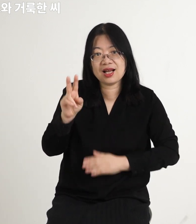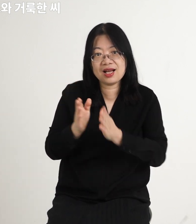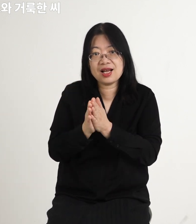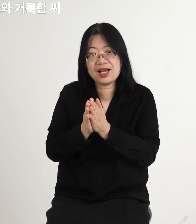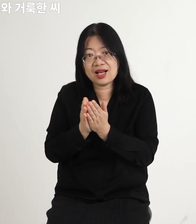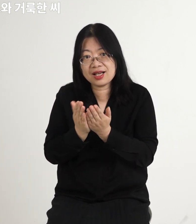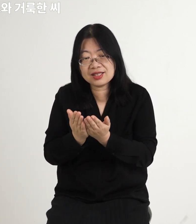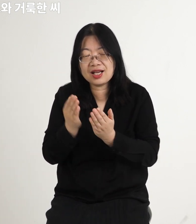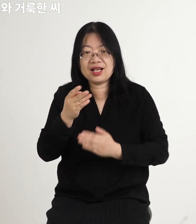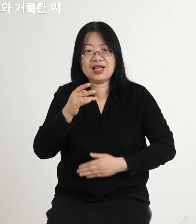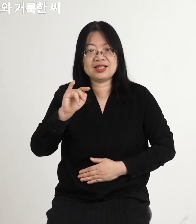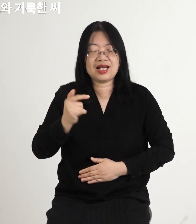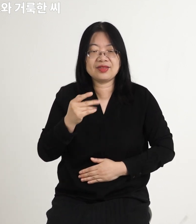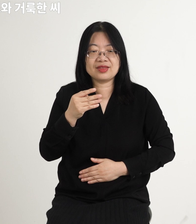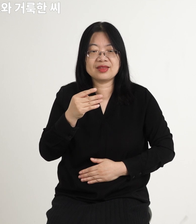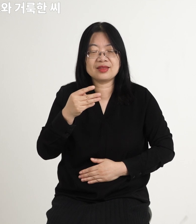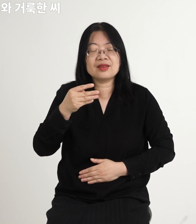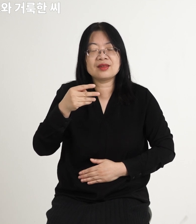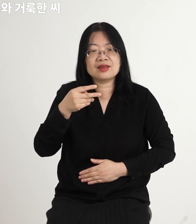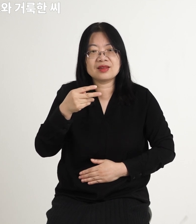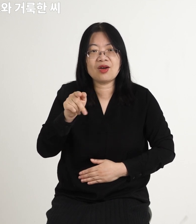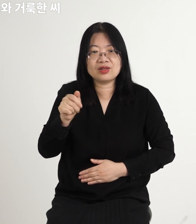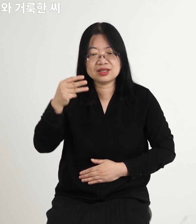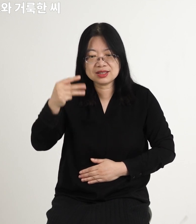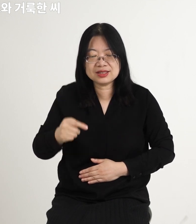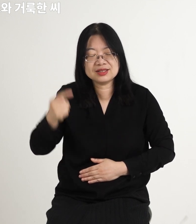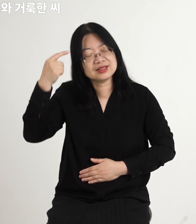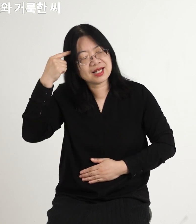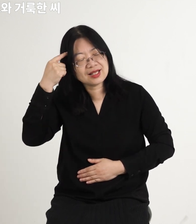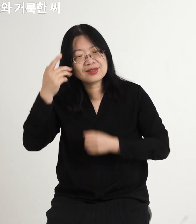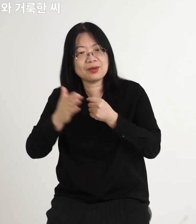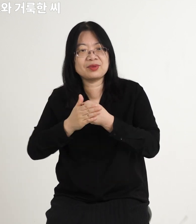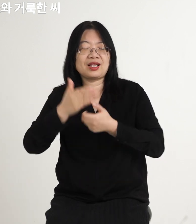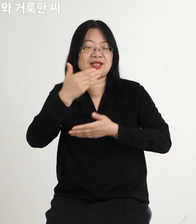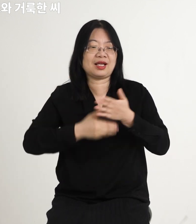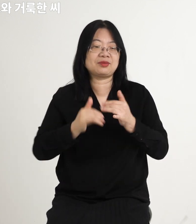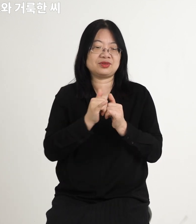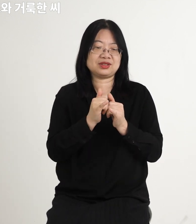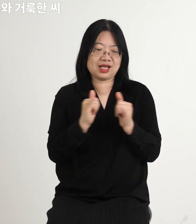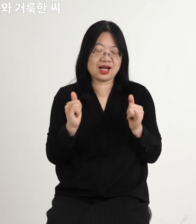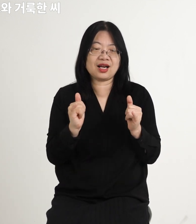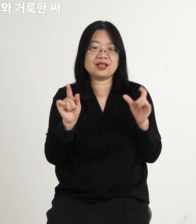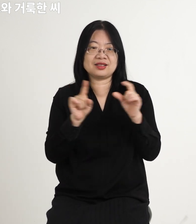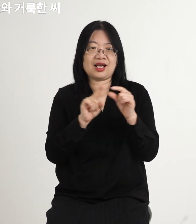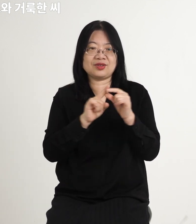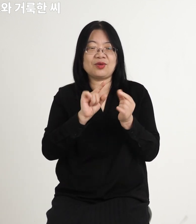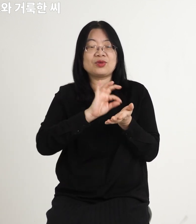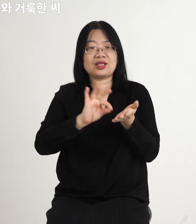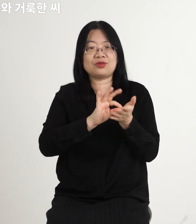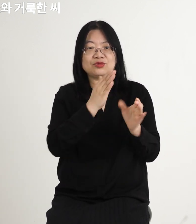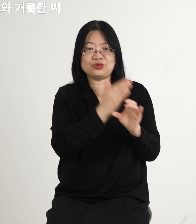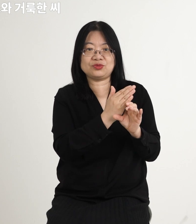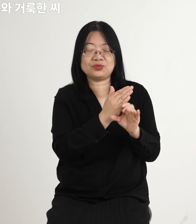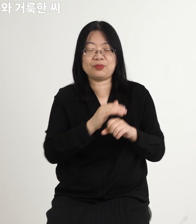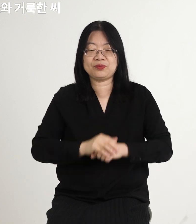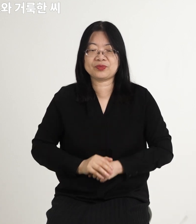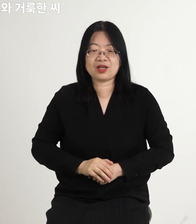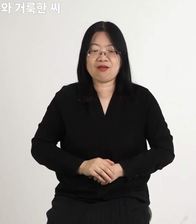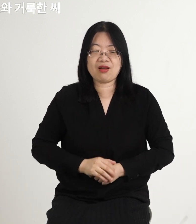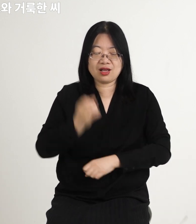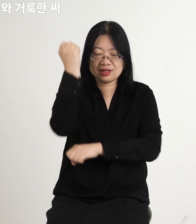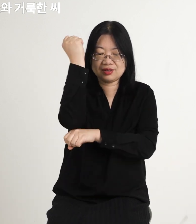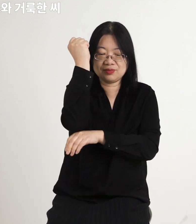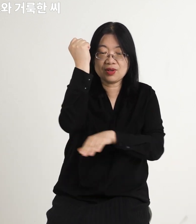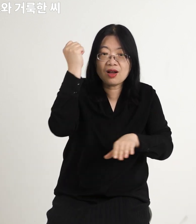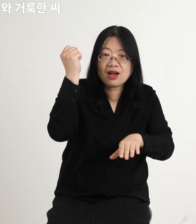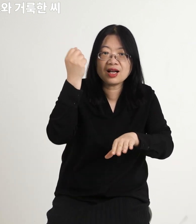렘넌트 사상이라 그래서 남은 자라고 표현을 합니다. 남은 자. 자, 그러면 이런 공식이 돼요. 그루터기는